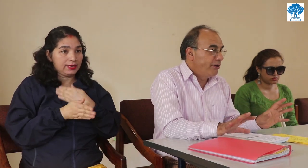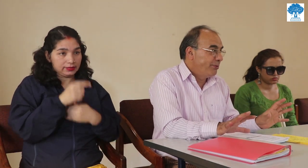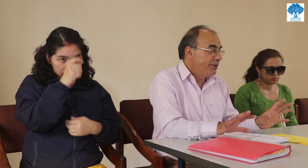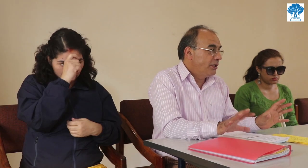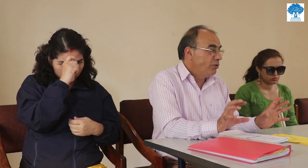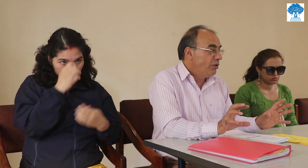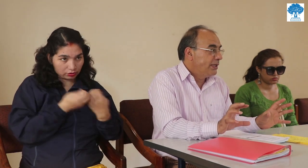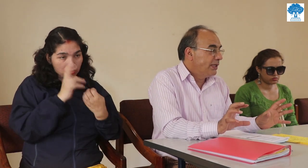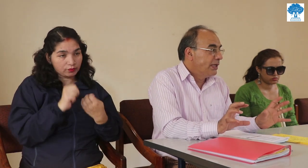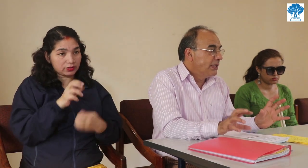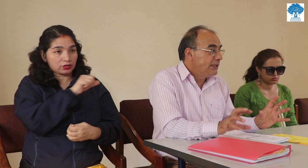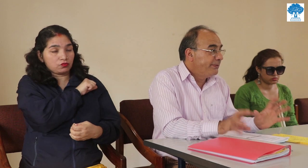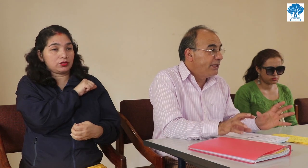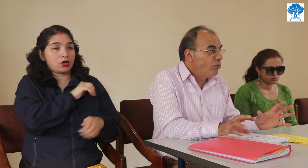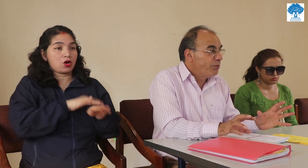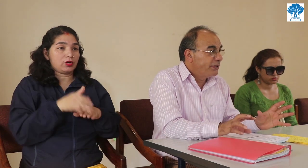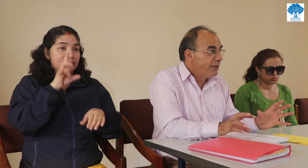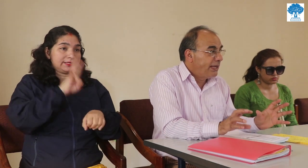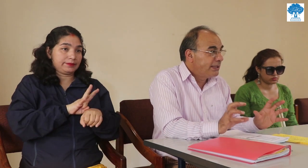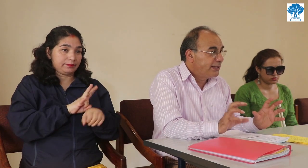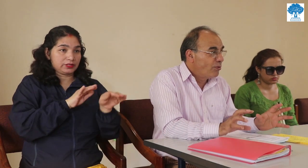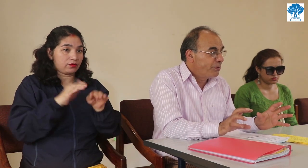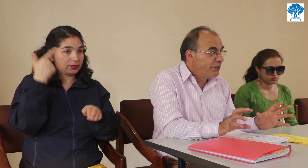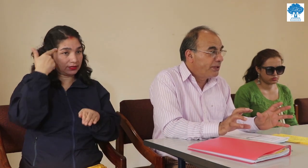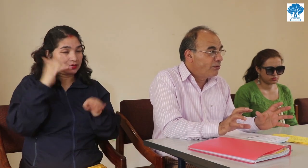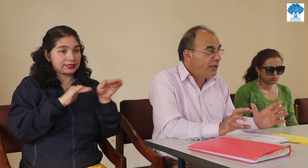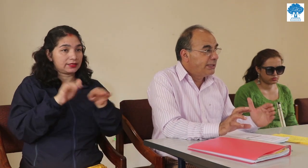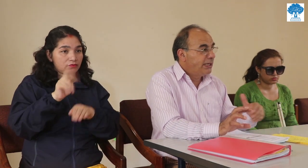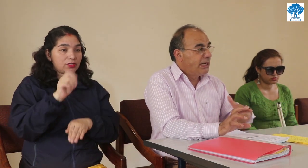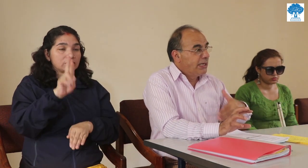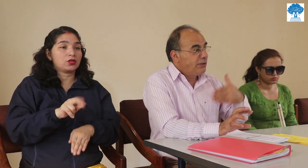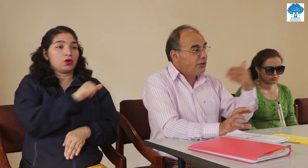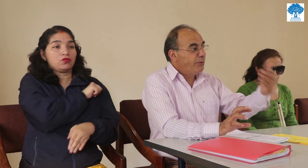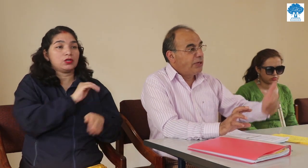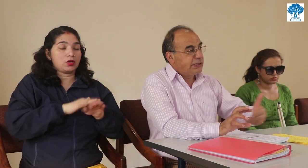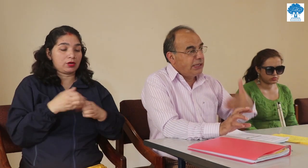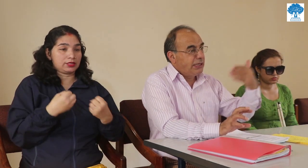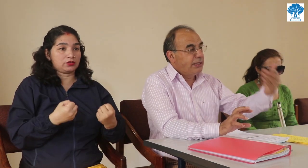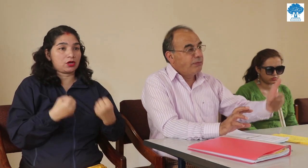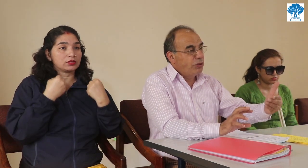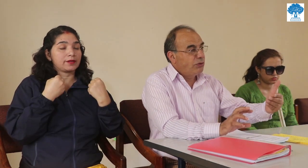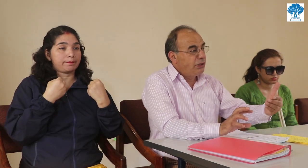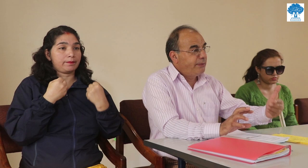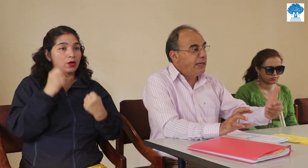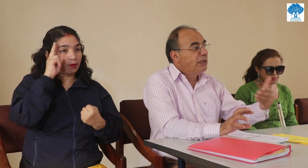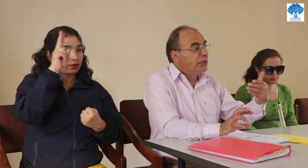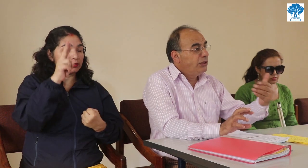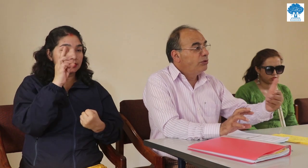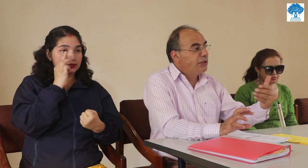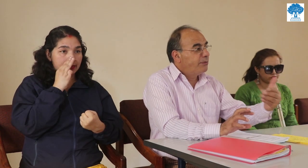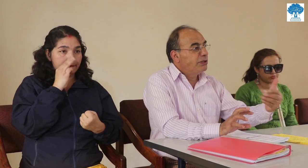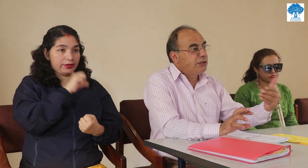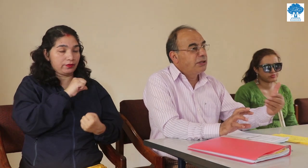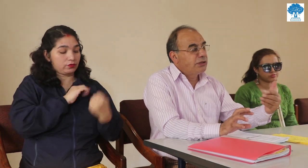सम्बोधन गर्नुपर्छ र उनीहरूलाई चाहिँ सिप सिकाउनुपर्छ, ज्ञान सिकाउनुपर्छ र उनीहरूलाई चाहिँ सक्षम एउटा चाहिँ भोलिको दिनमा